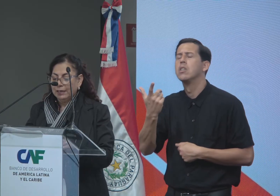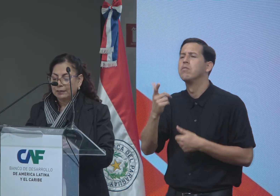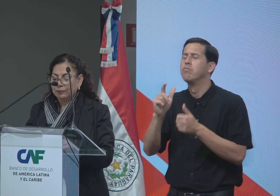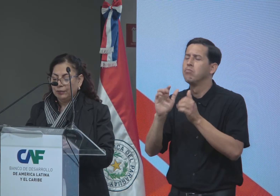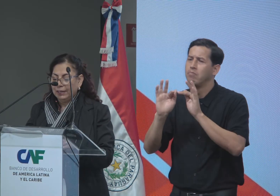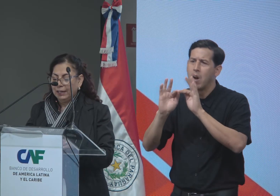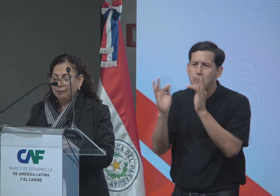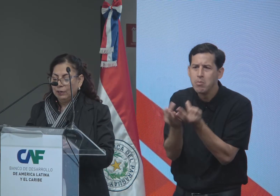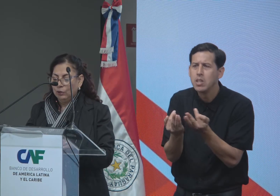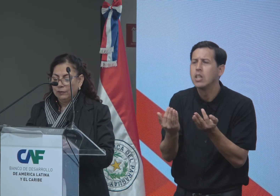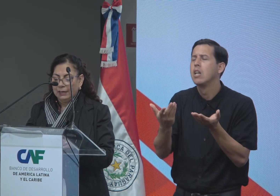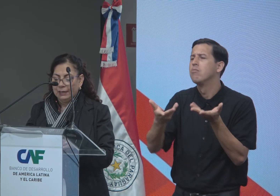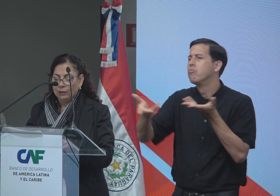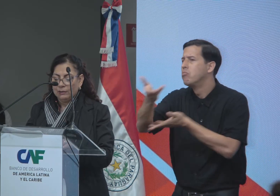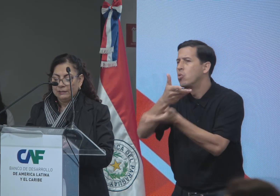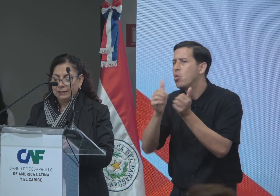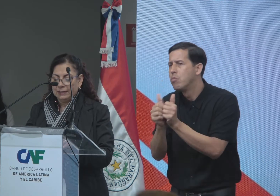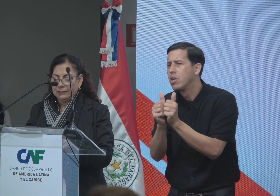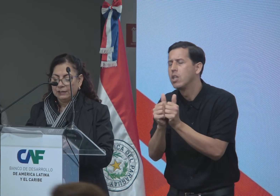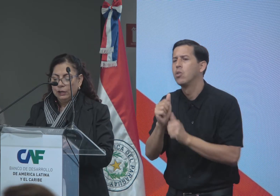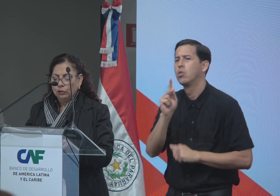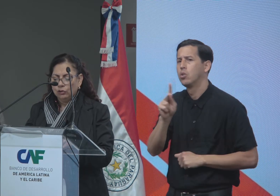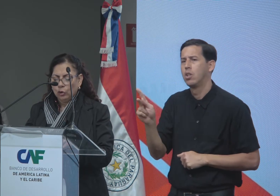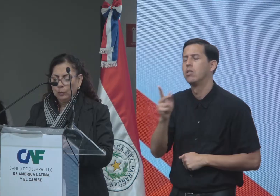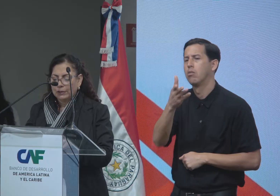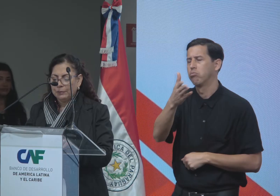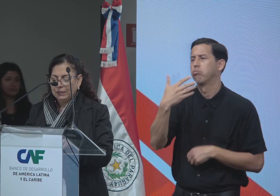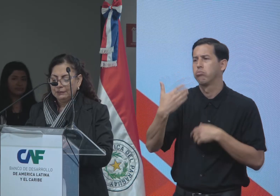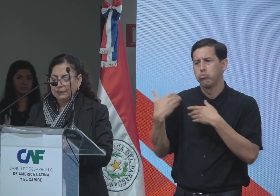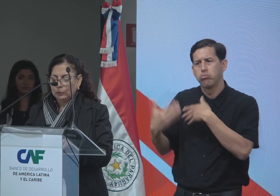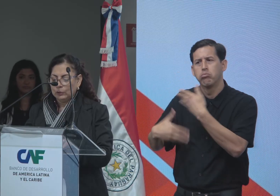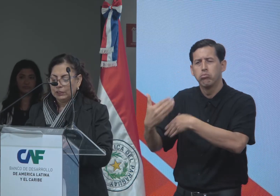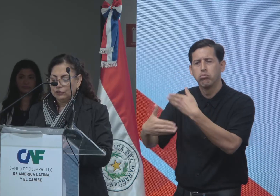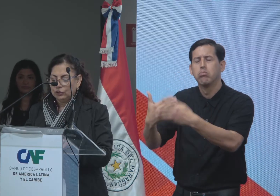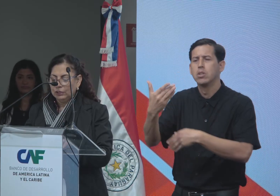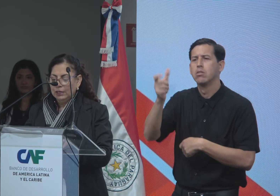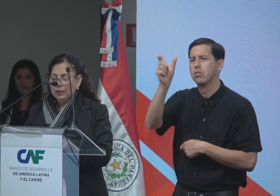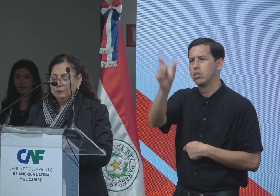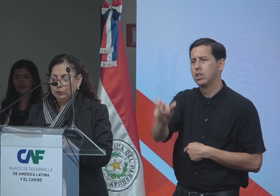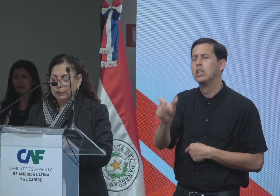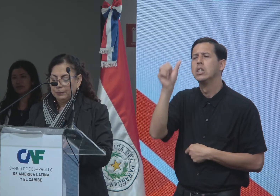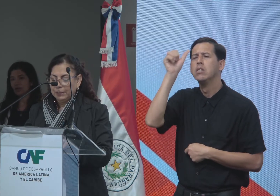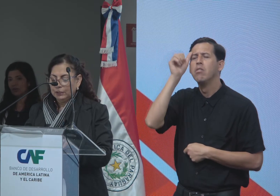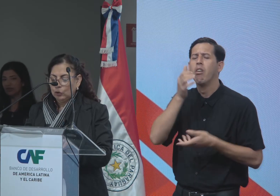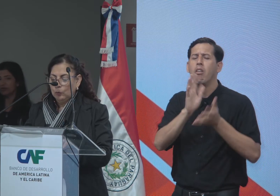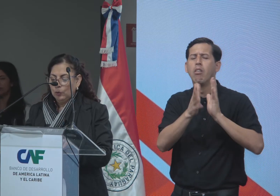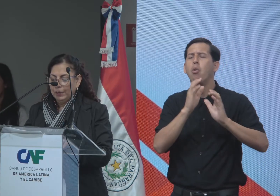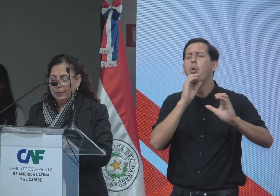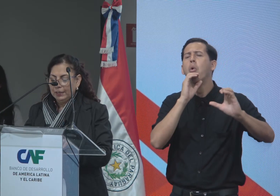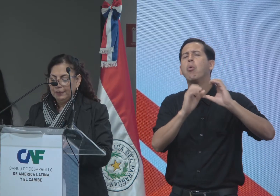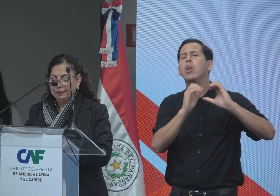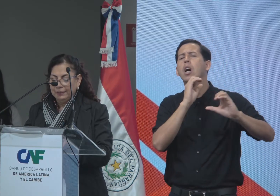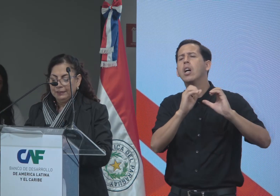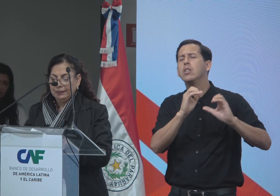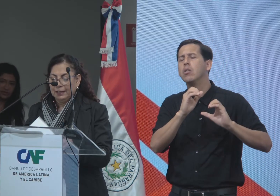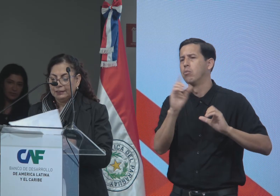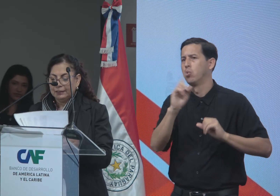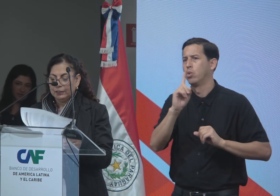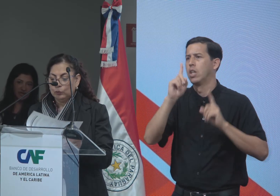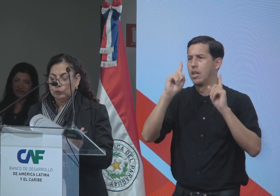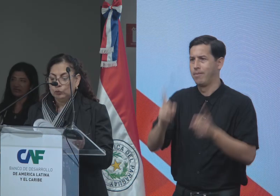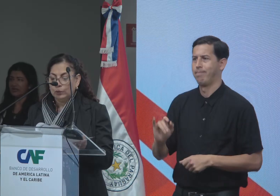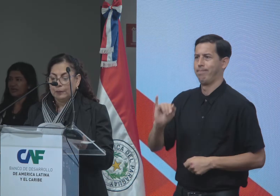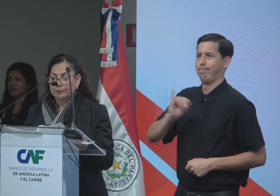trayectoria refleja el valor de la lengua de señas, no solo como herramienta de comunicación, sino también como eje de identidad